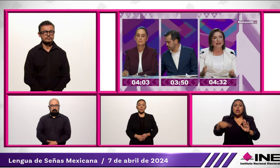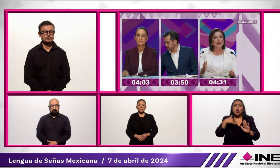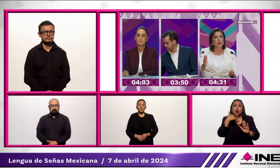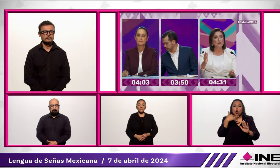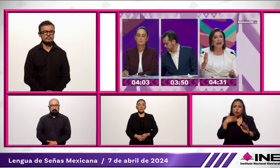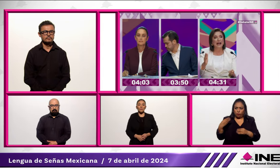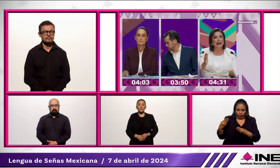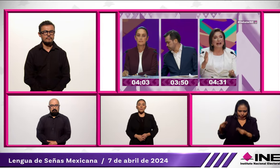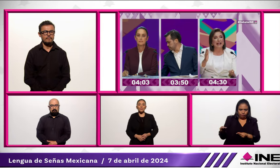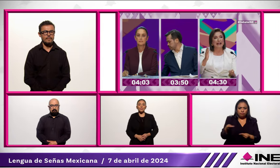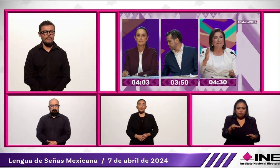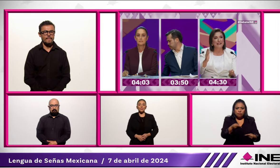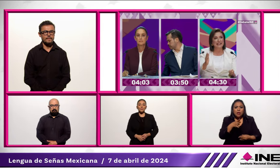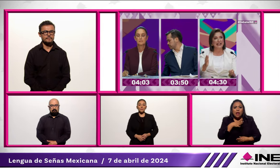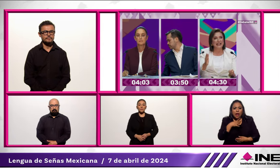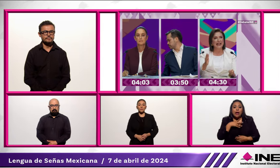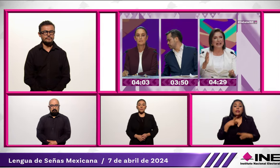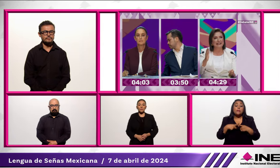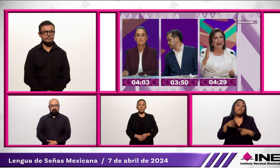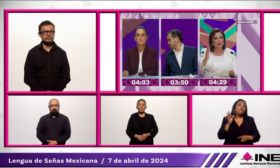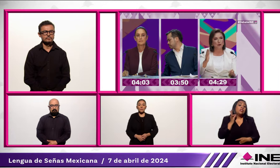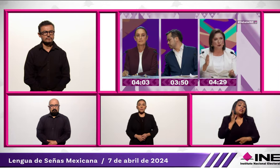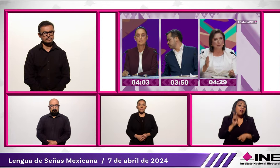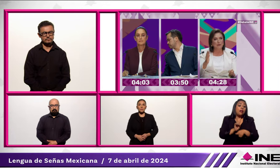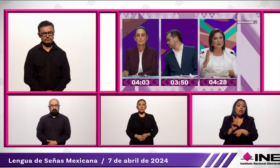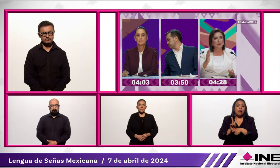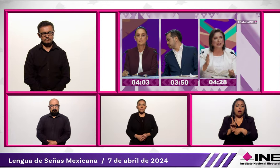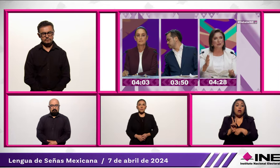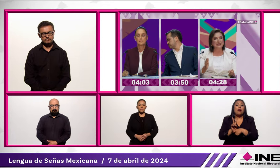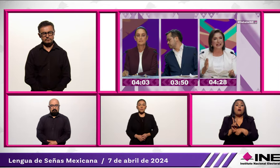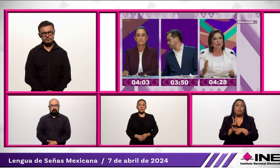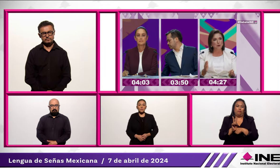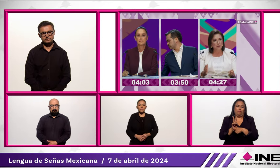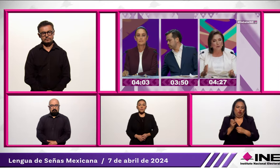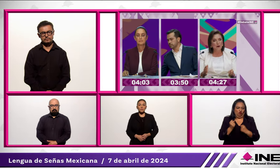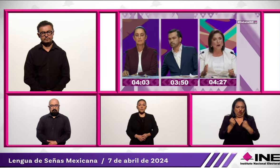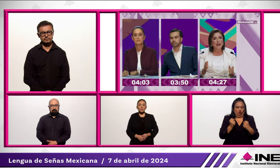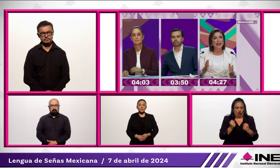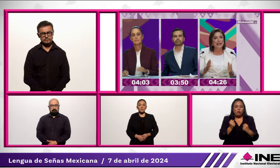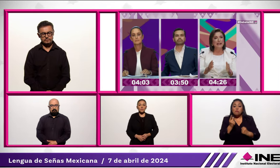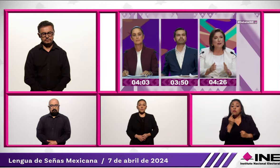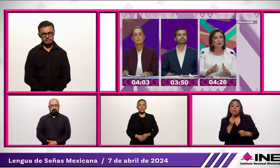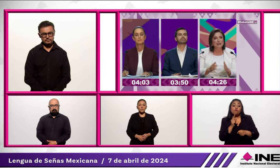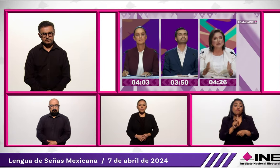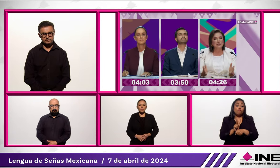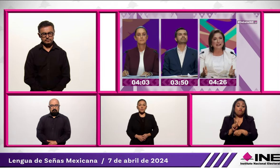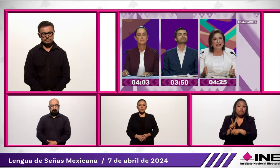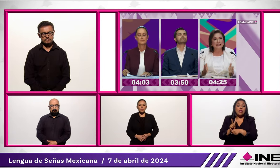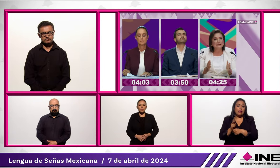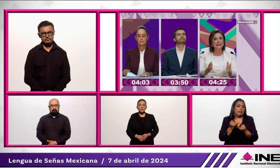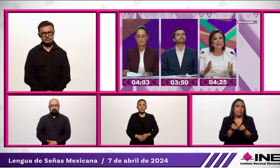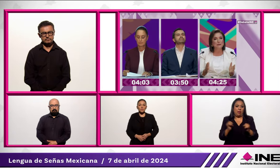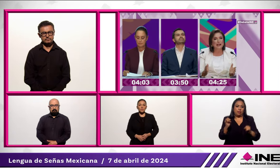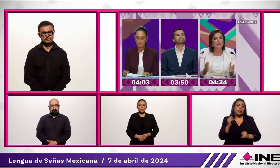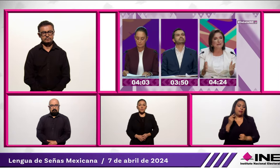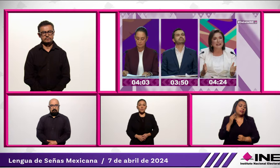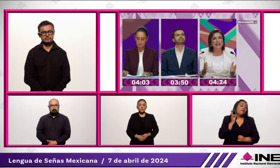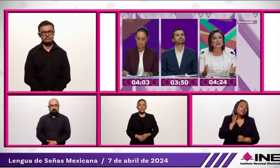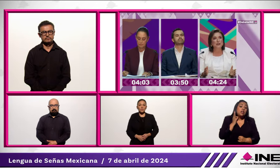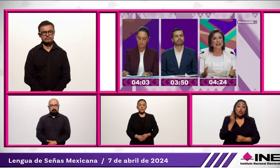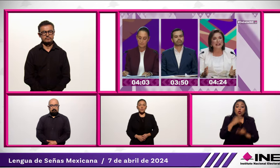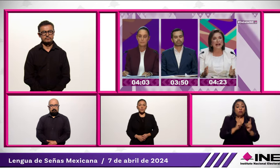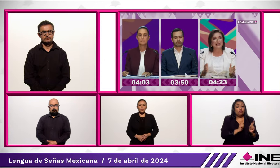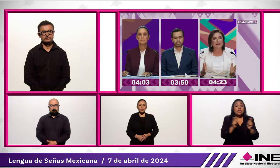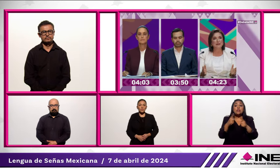corruptos, una fiscalía autónoma, un poder judicial autónomo, y todos estos integrantes van a ser nombrados de